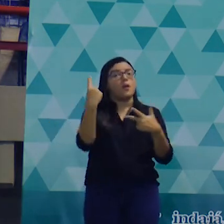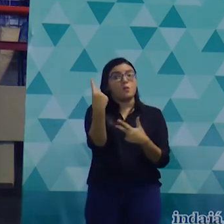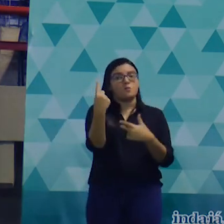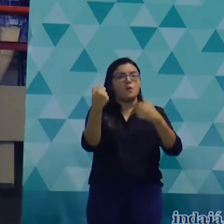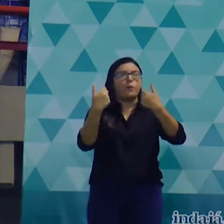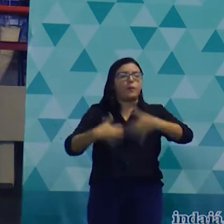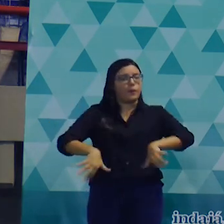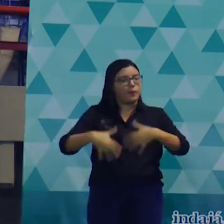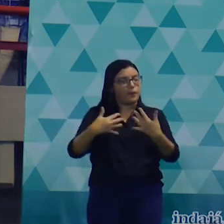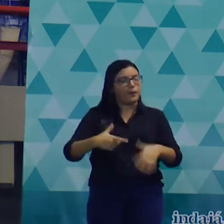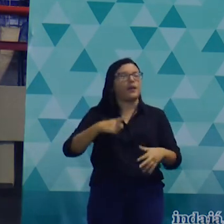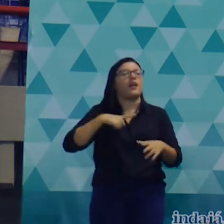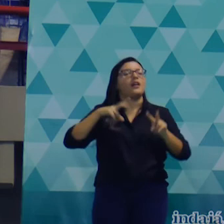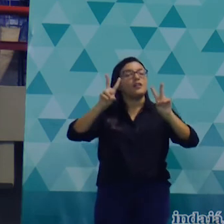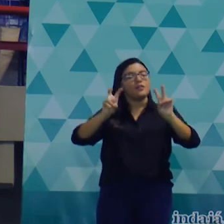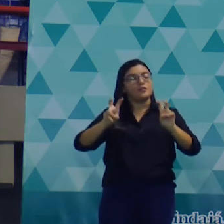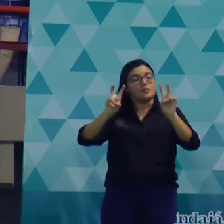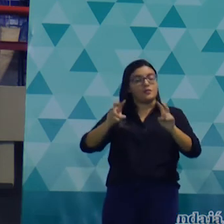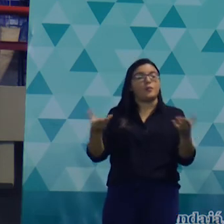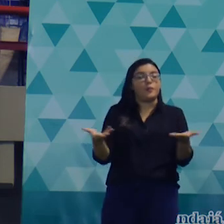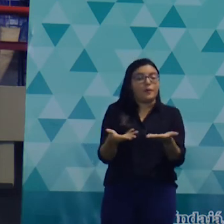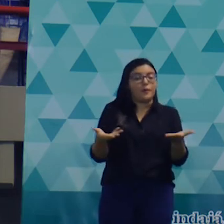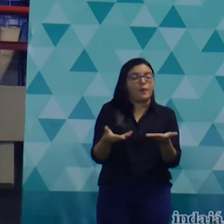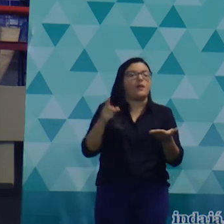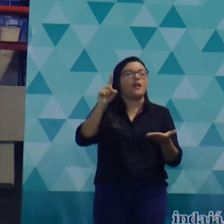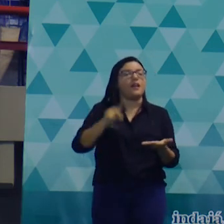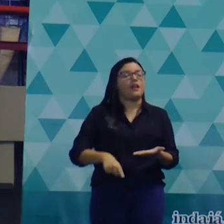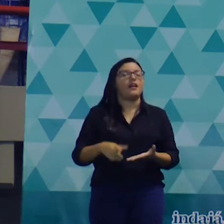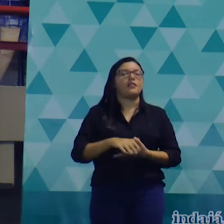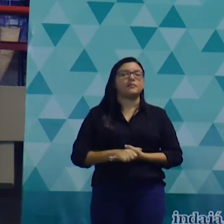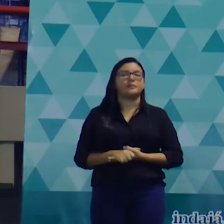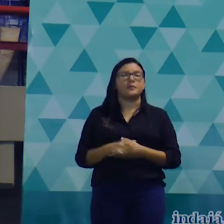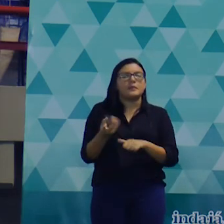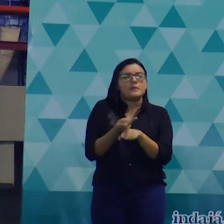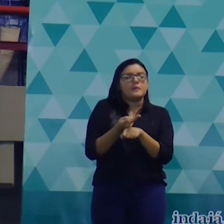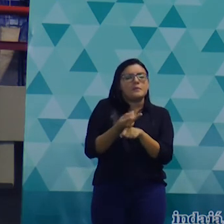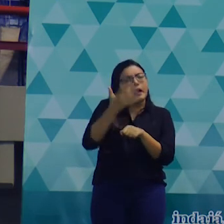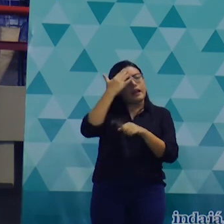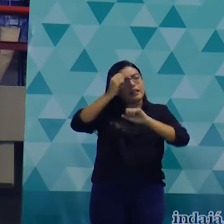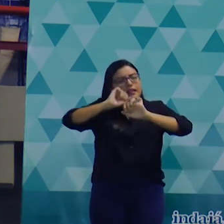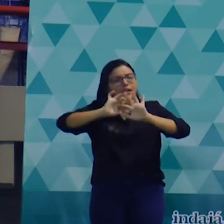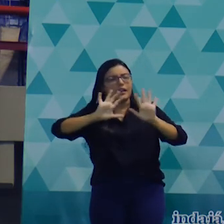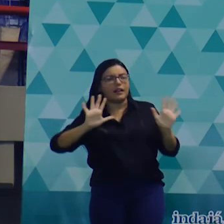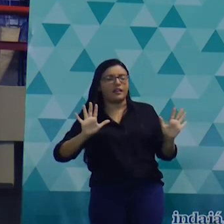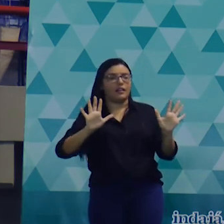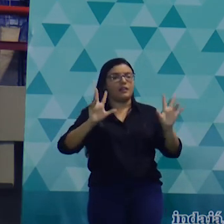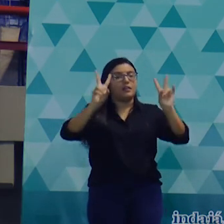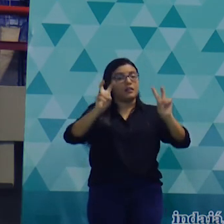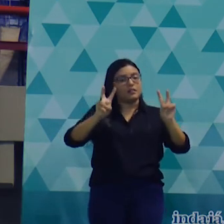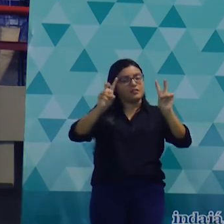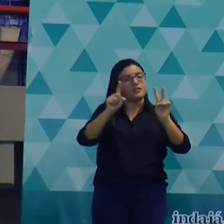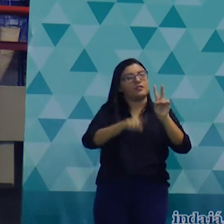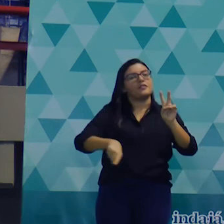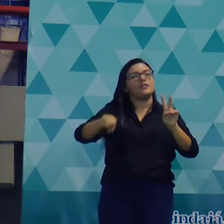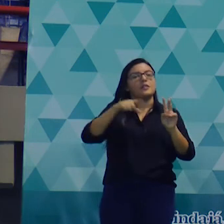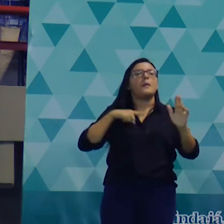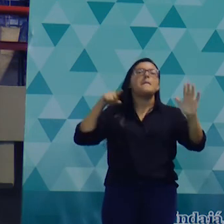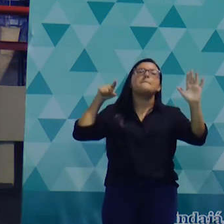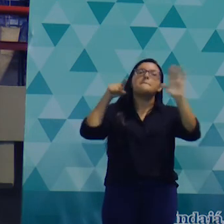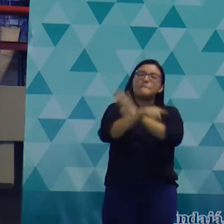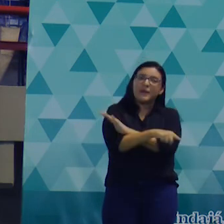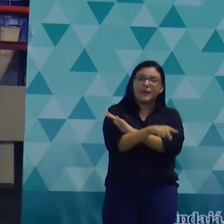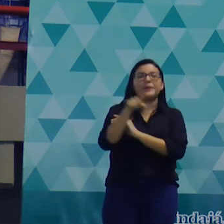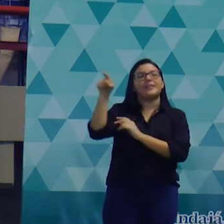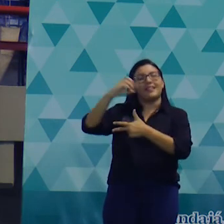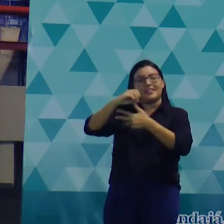questão do assunto que a gente vai tratar aqui hoje. Então, procure entender o assunto de hoje, e aí você tem uma questãozinha garantida na